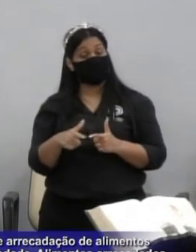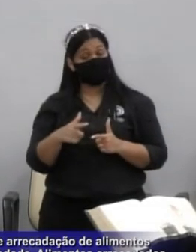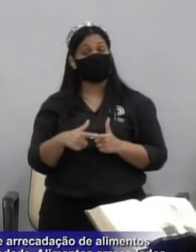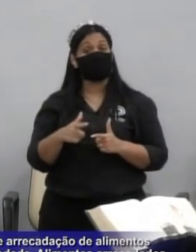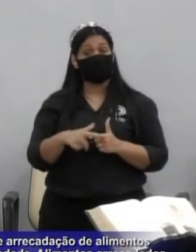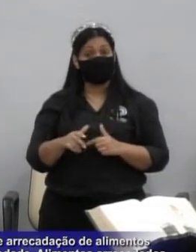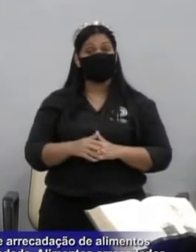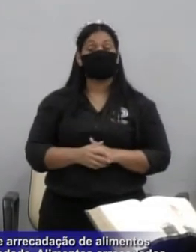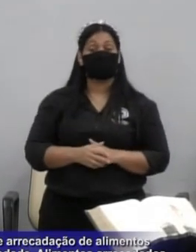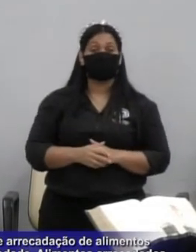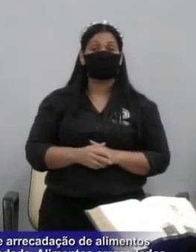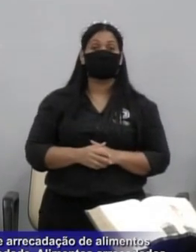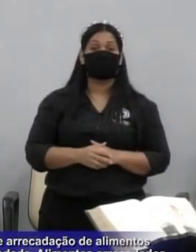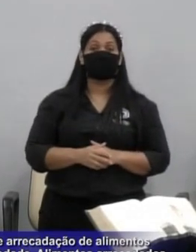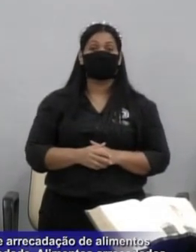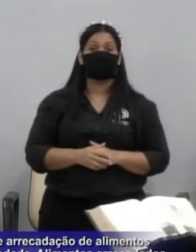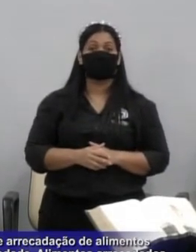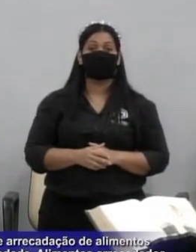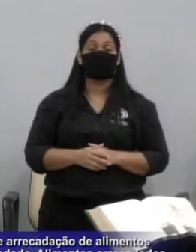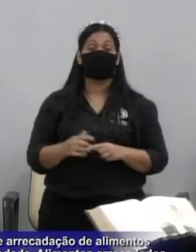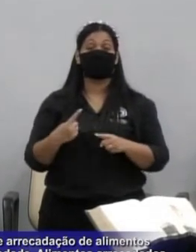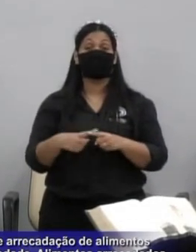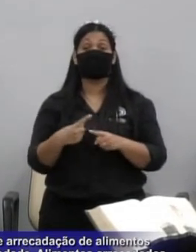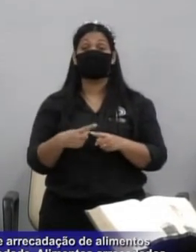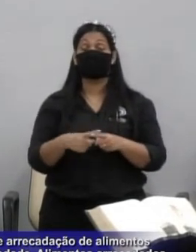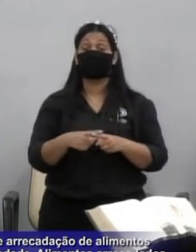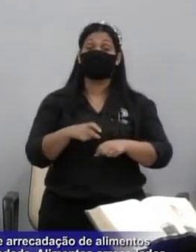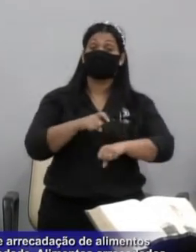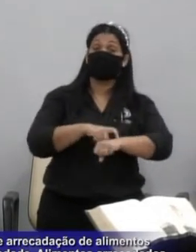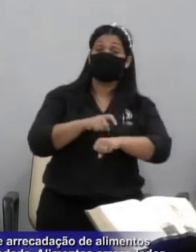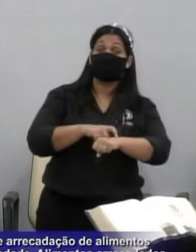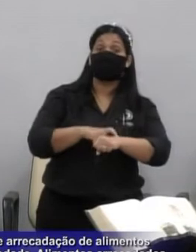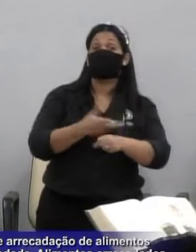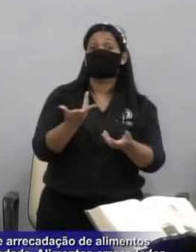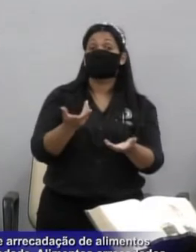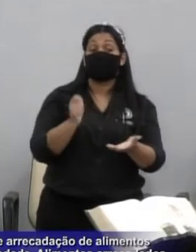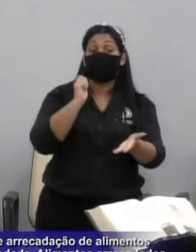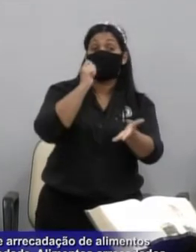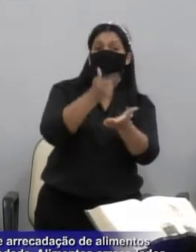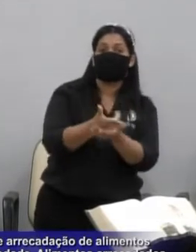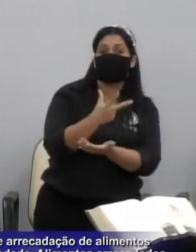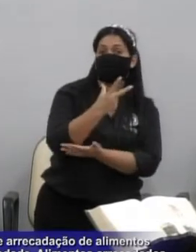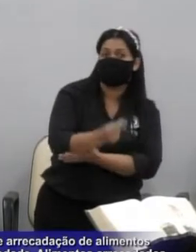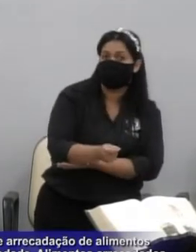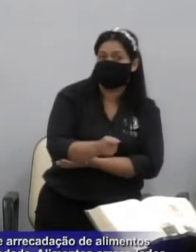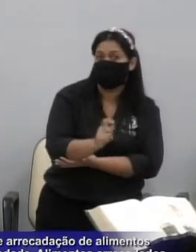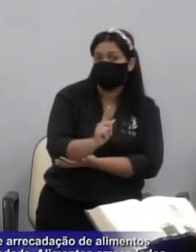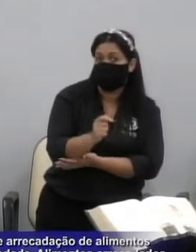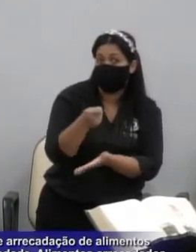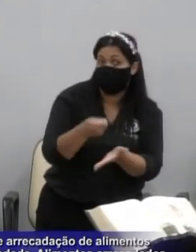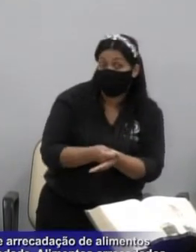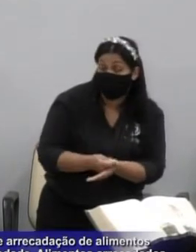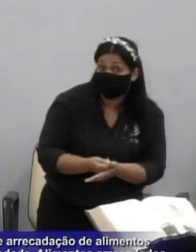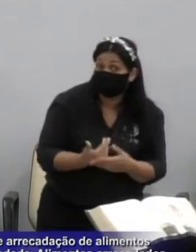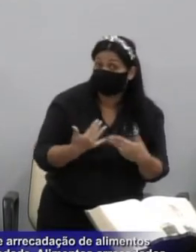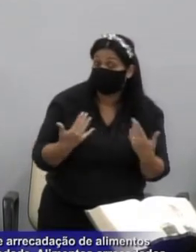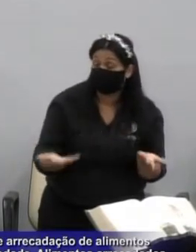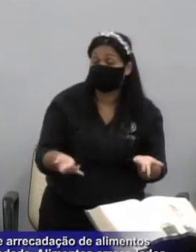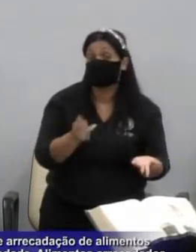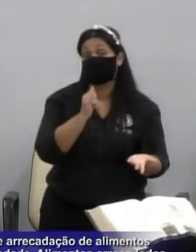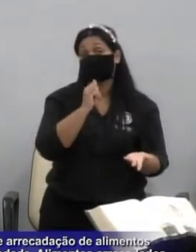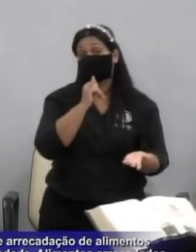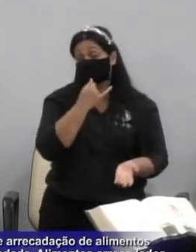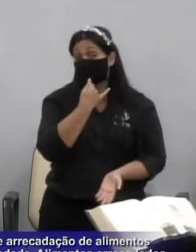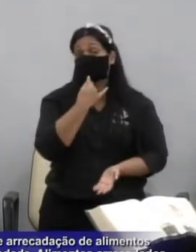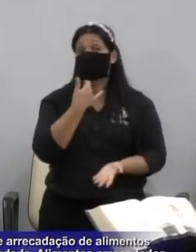nesse quesito, né? Porque no momento que era para comprar a vacina, não comprou, e isso, infelizmente, é